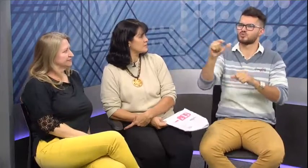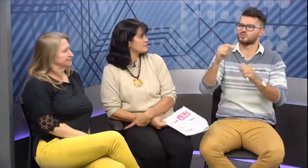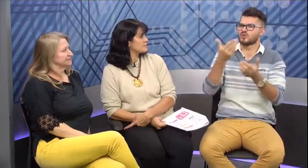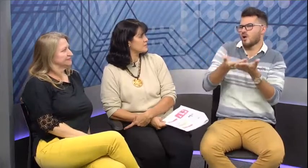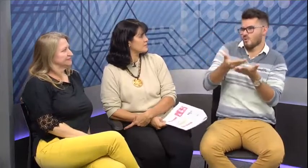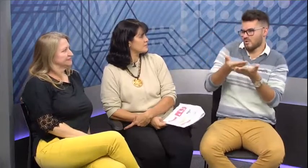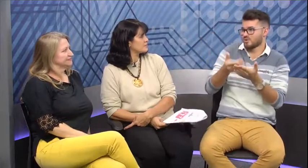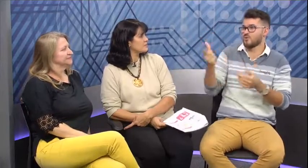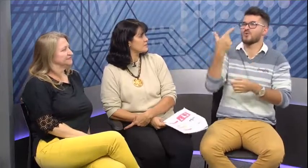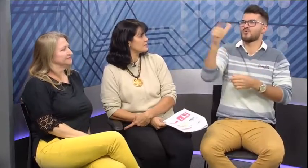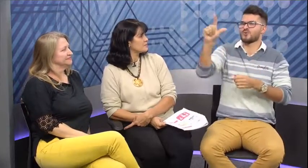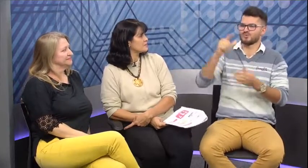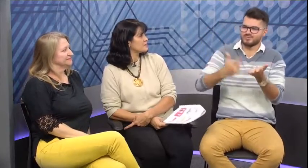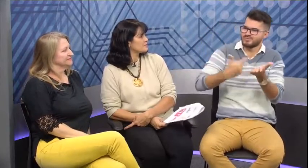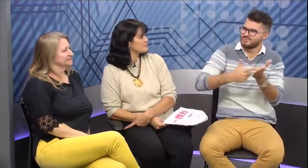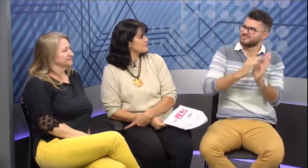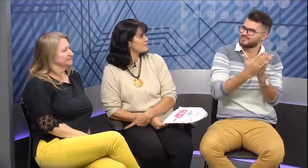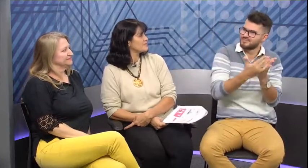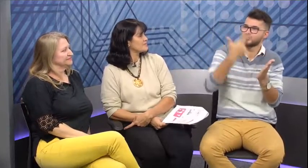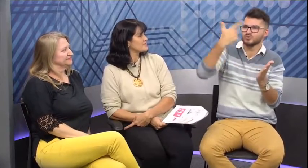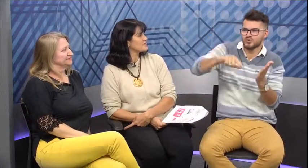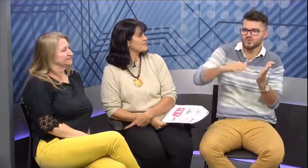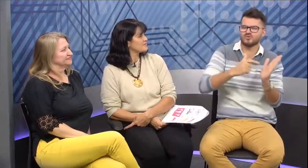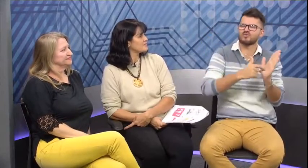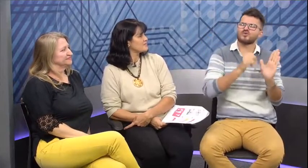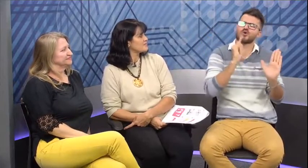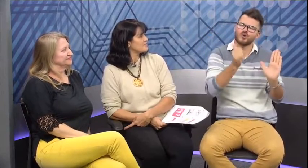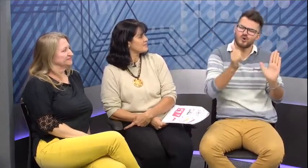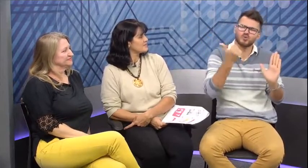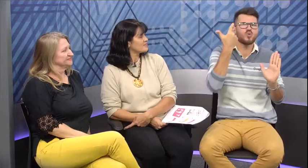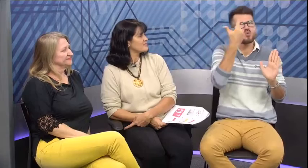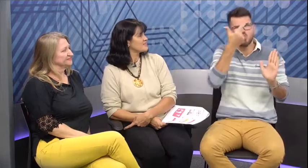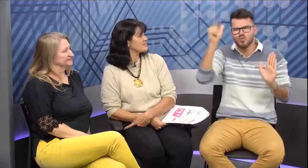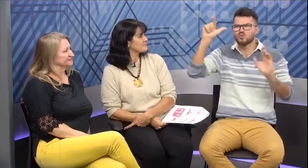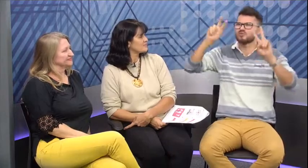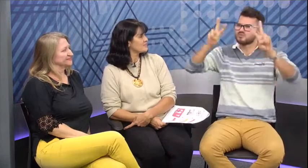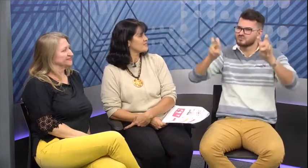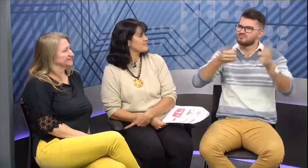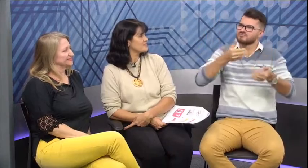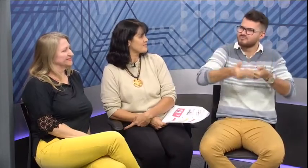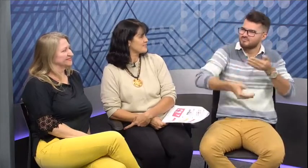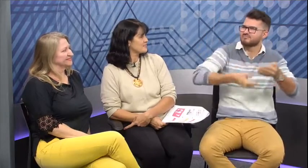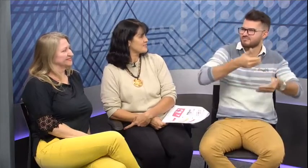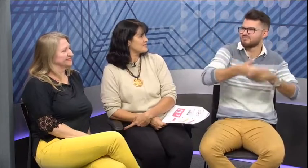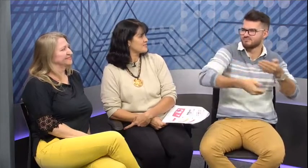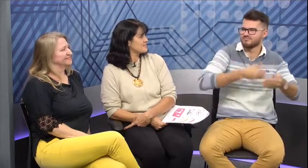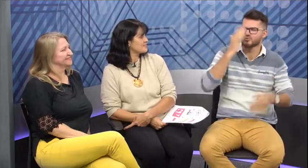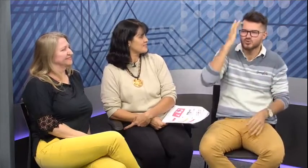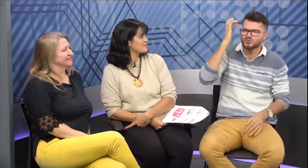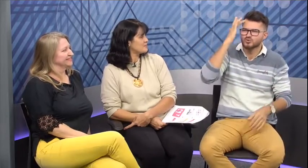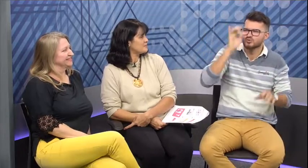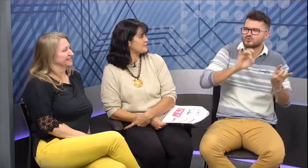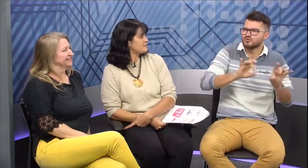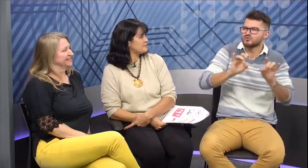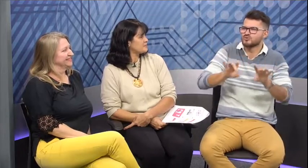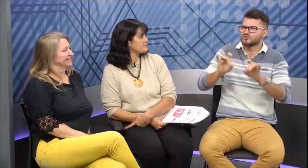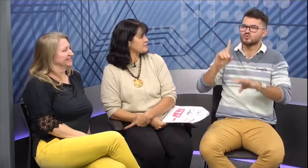no outro dia acontecia novamente na aula, ela pegava um outro livro, né? E contava uma outra história. Então, isso era